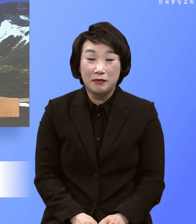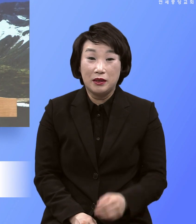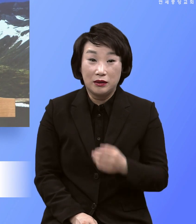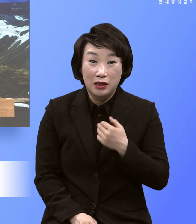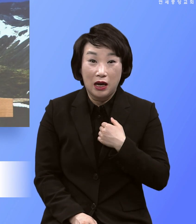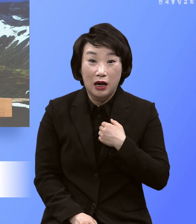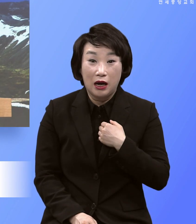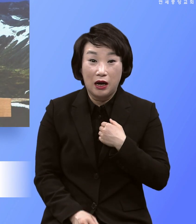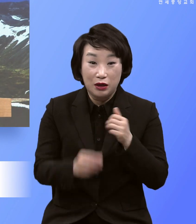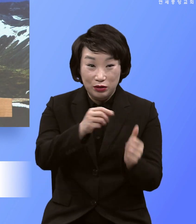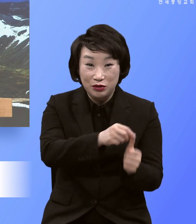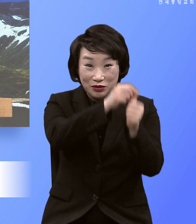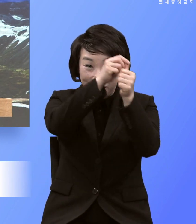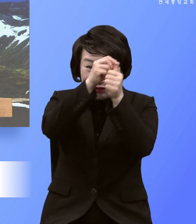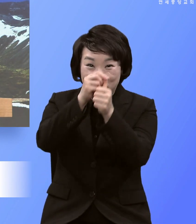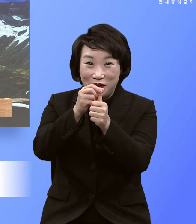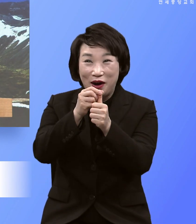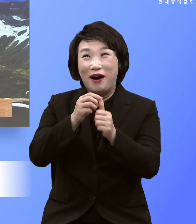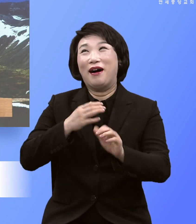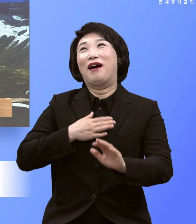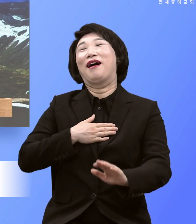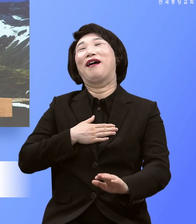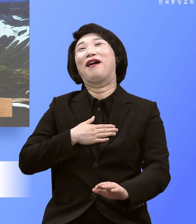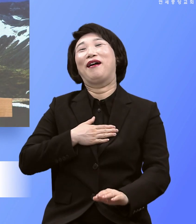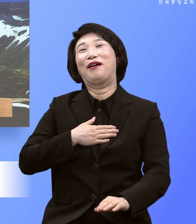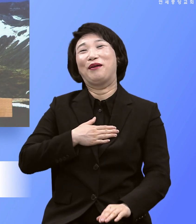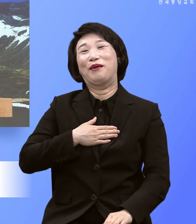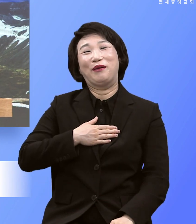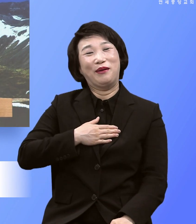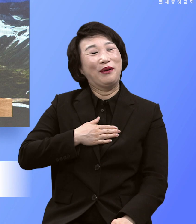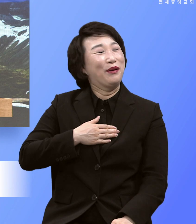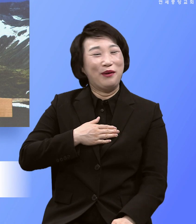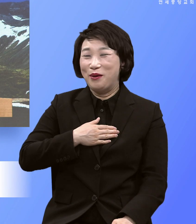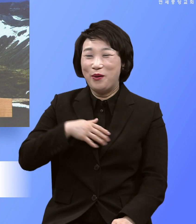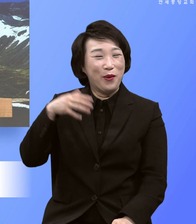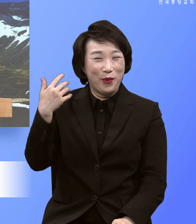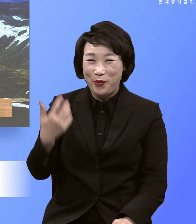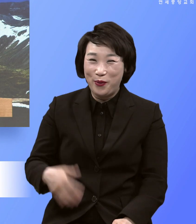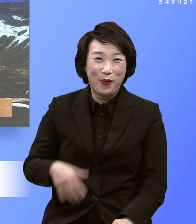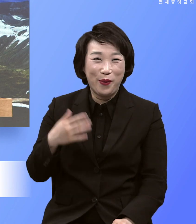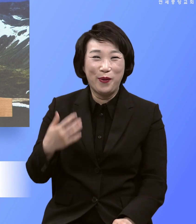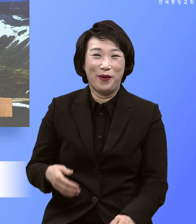내가 살았다는데 엄청난 사건입니다.